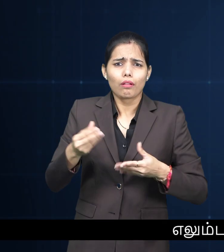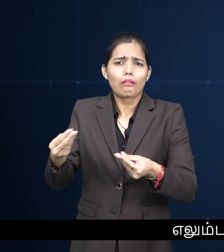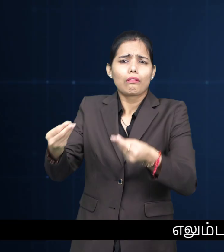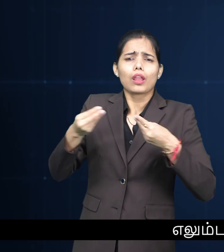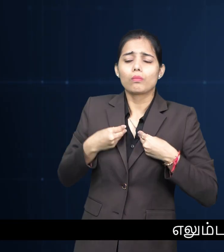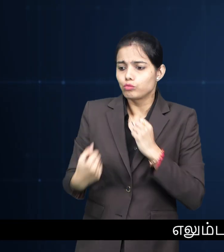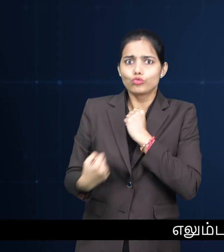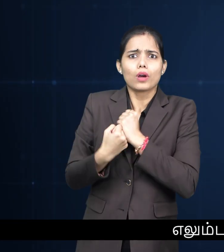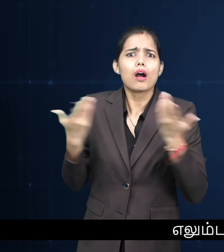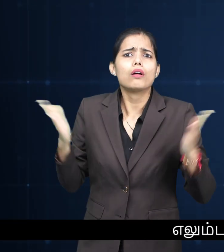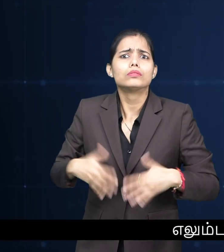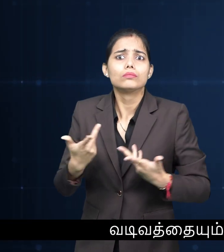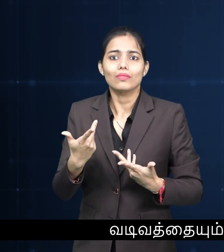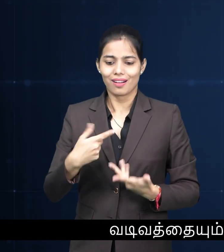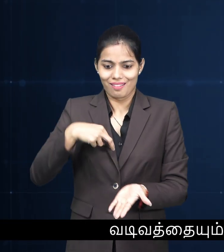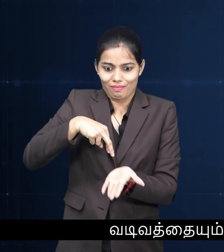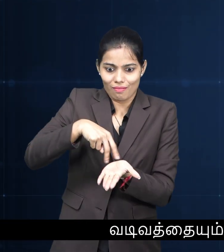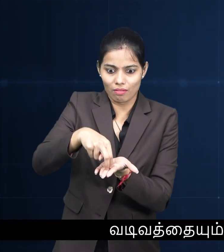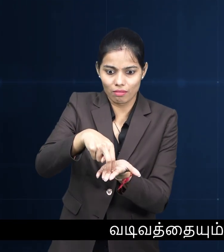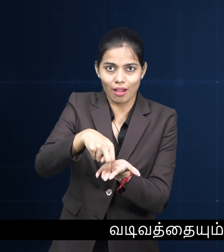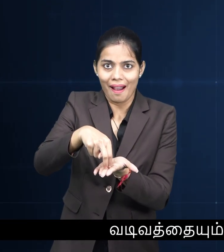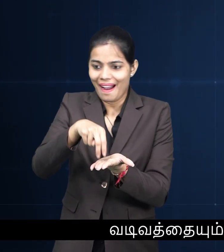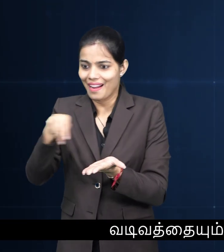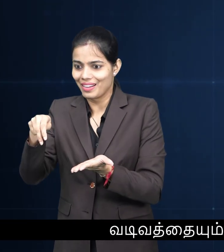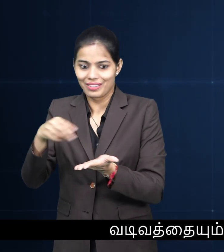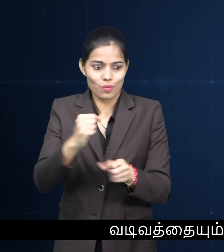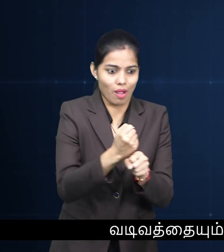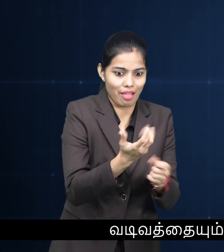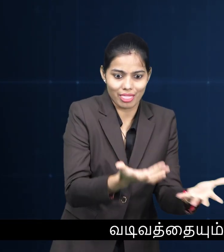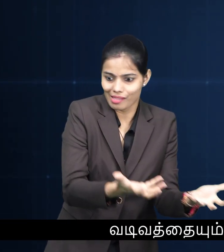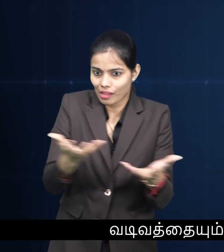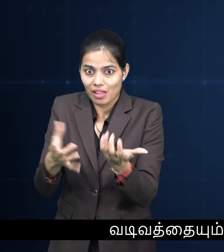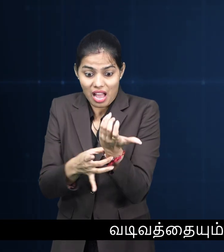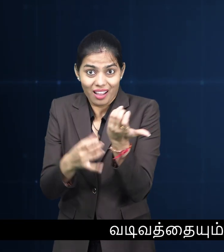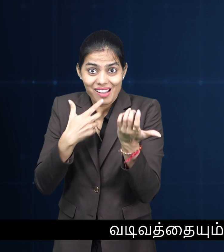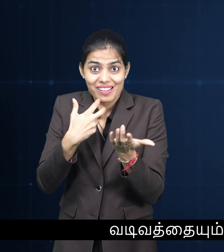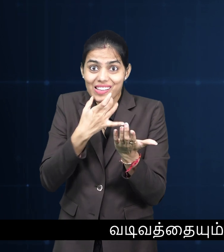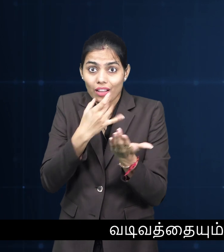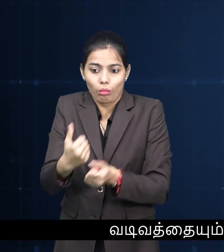எலும்பு கூட்டம் உடலுக்கு வடிவத்தையும் ஆதரவையும் வழங்குகிறது.